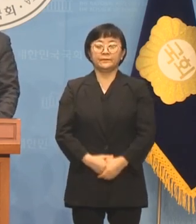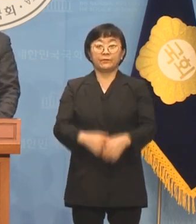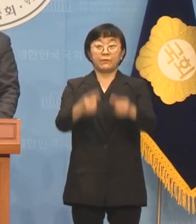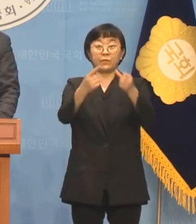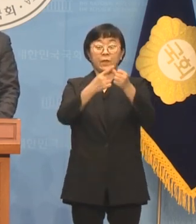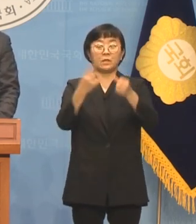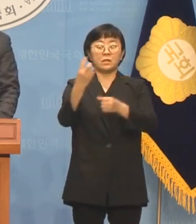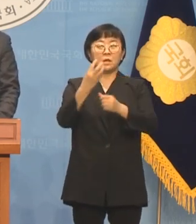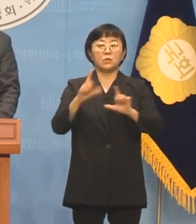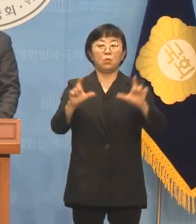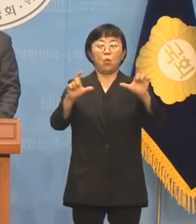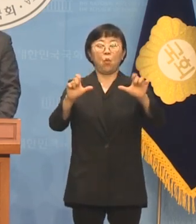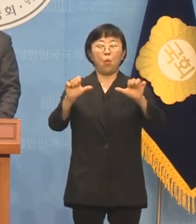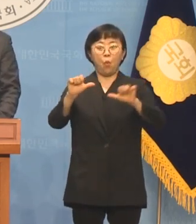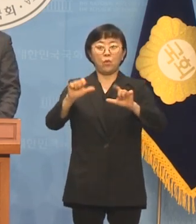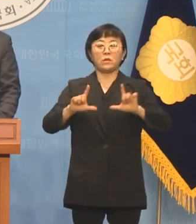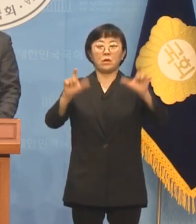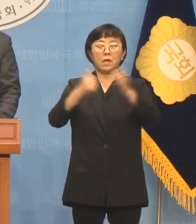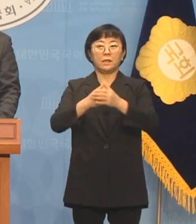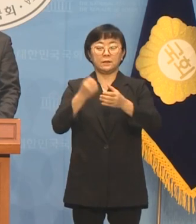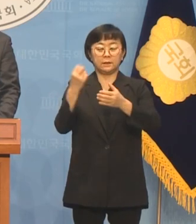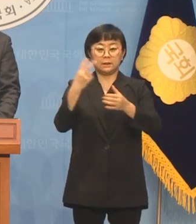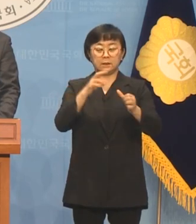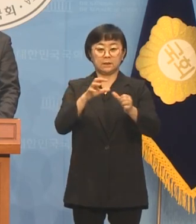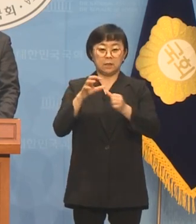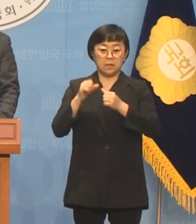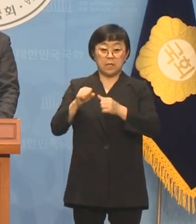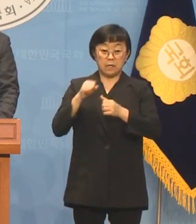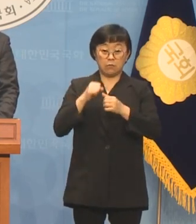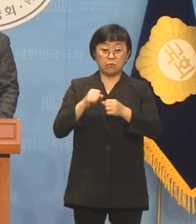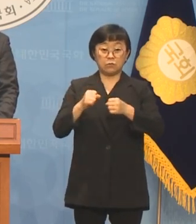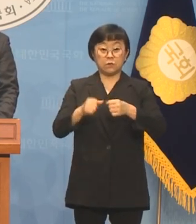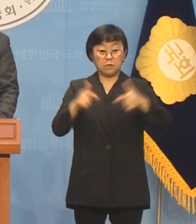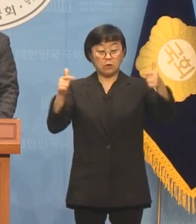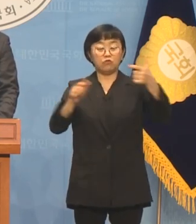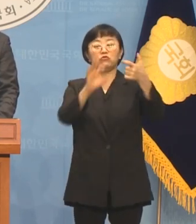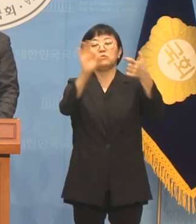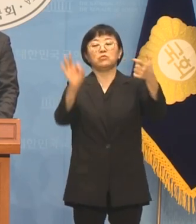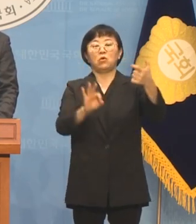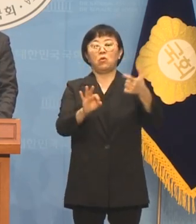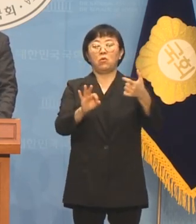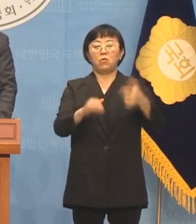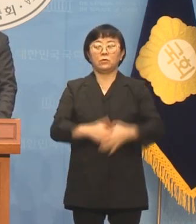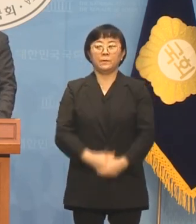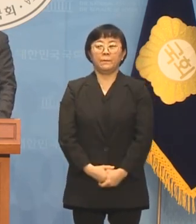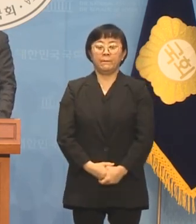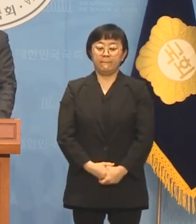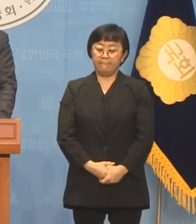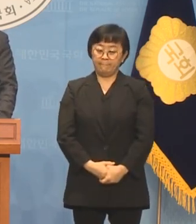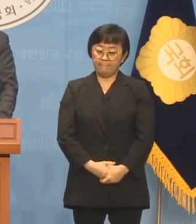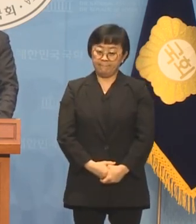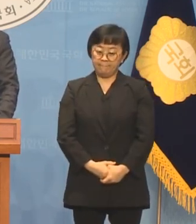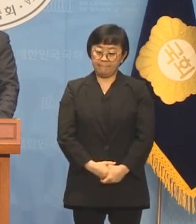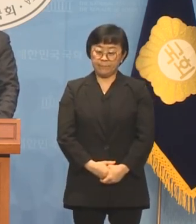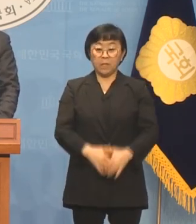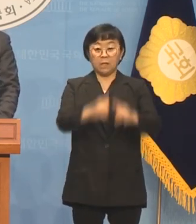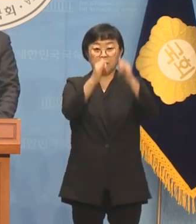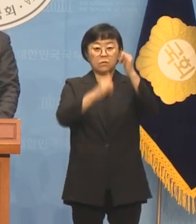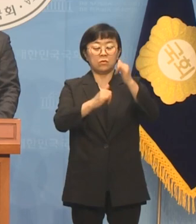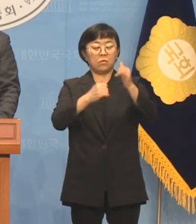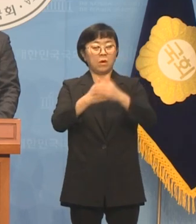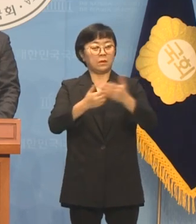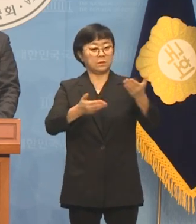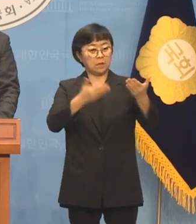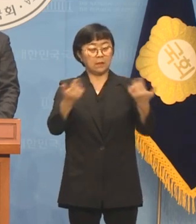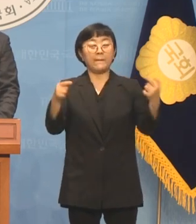첫째, 2035년까지 재생에너지 발전 비중을 60%로 높이겠습니다. 인류와 자연의